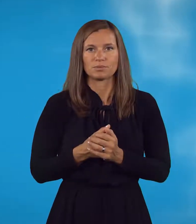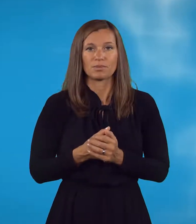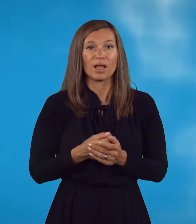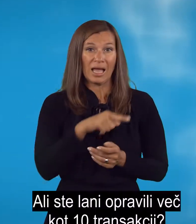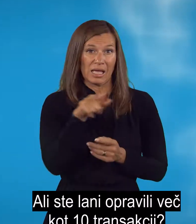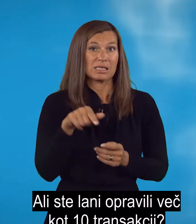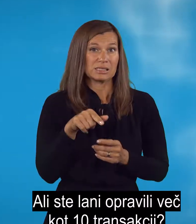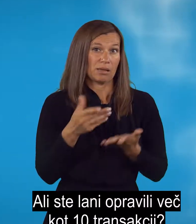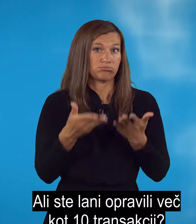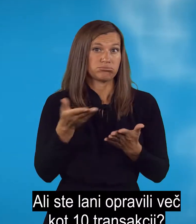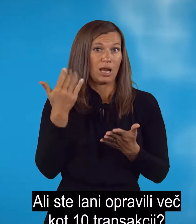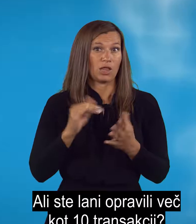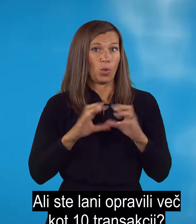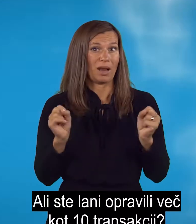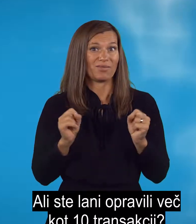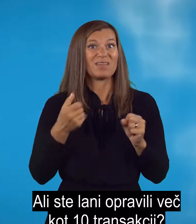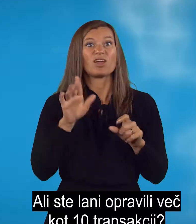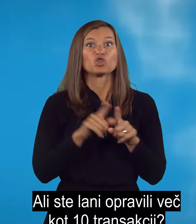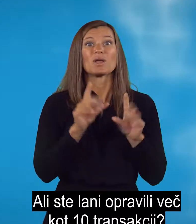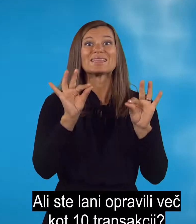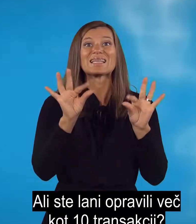Ali ste lani opravili več kot 10 transakcij?